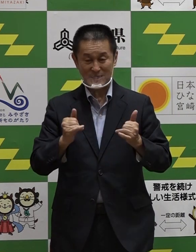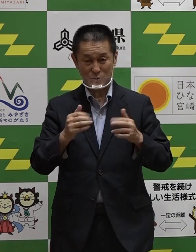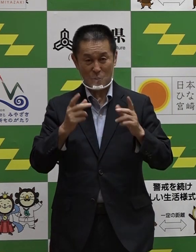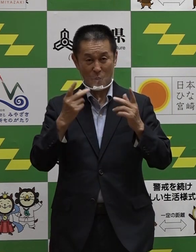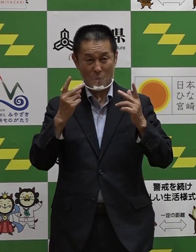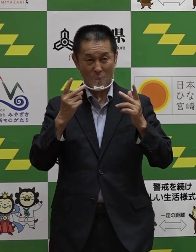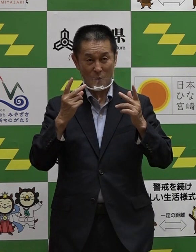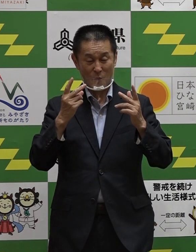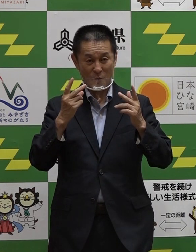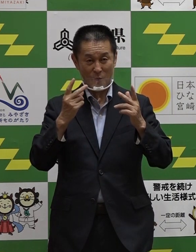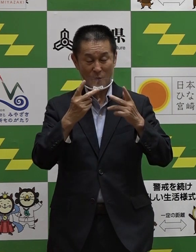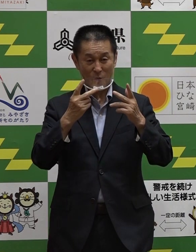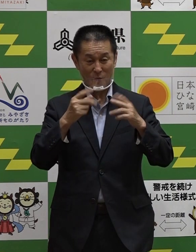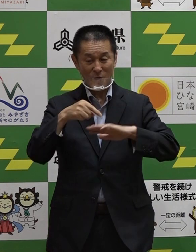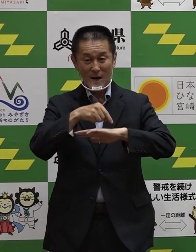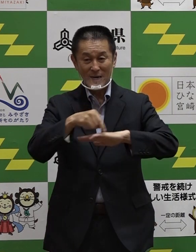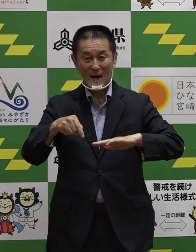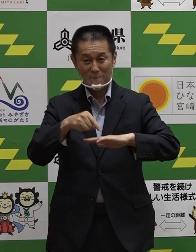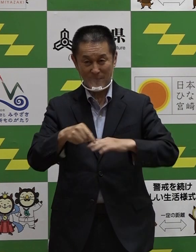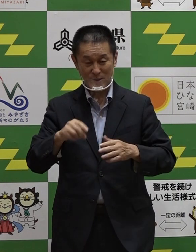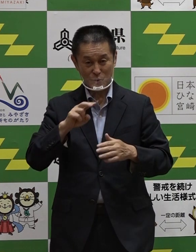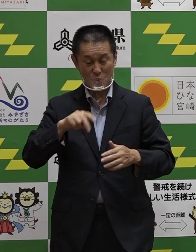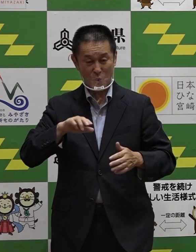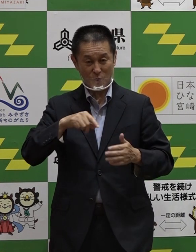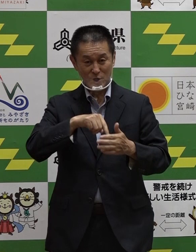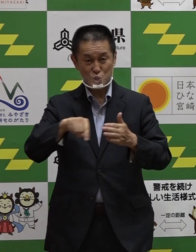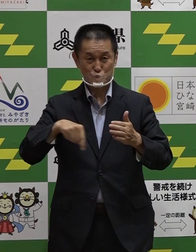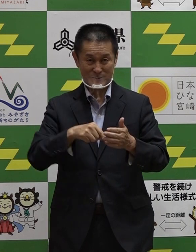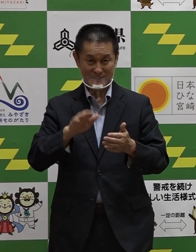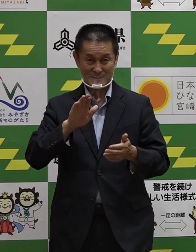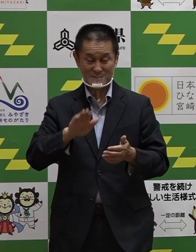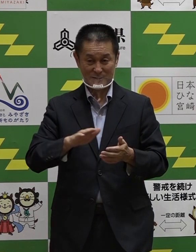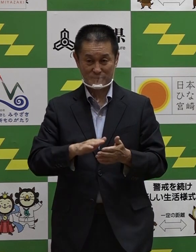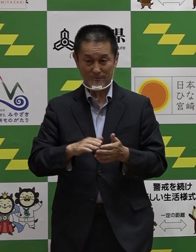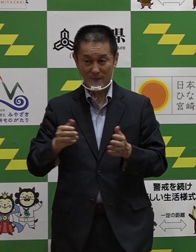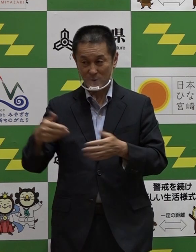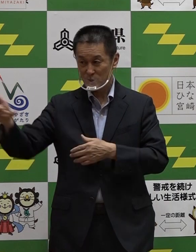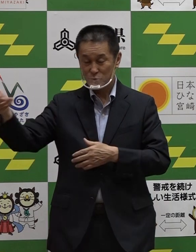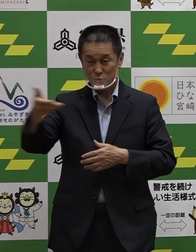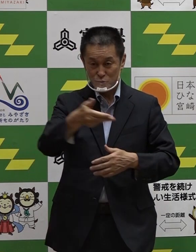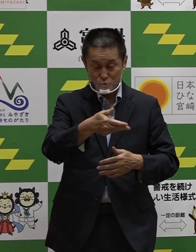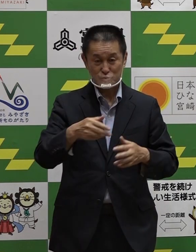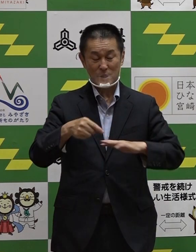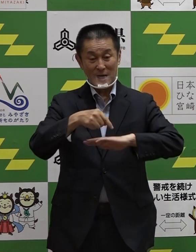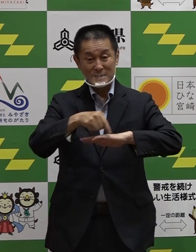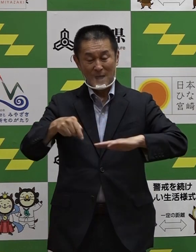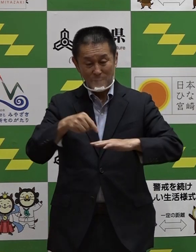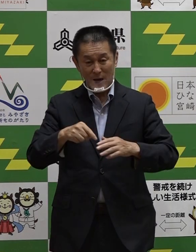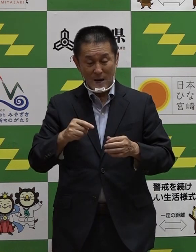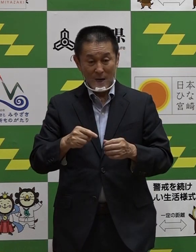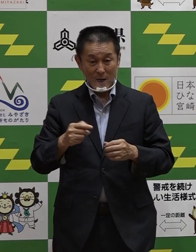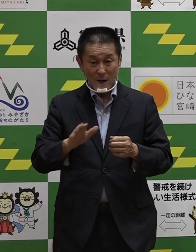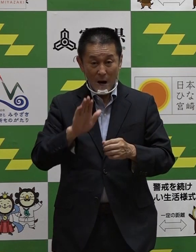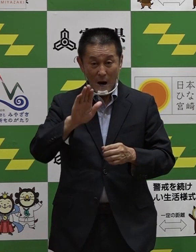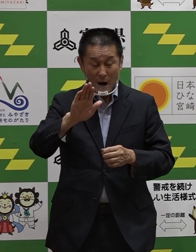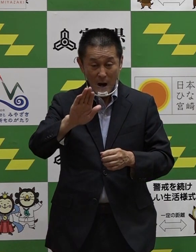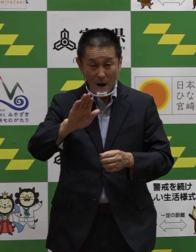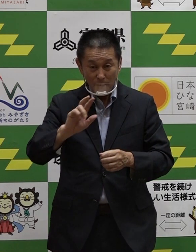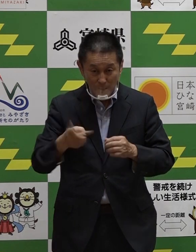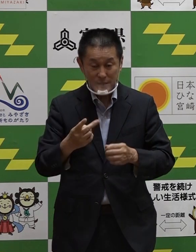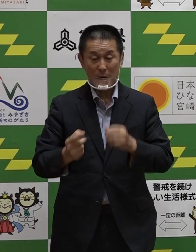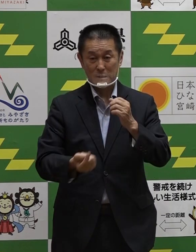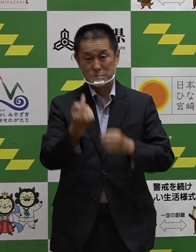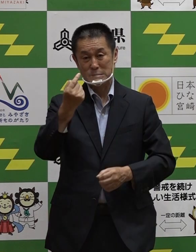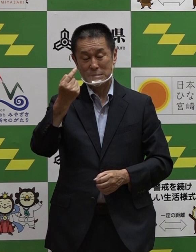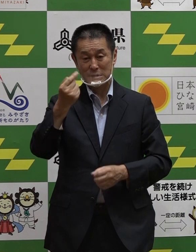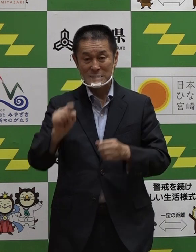趣旨を運営していただいておりますということになっております。 あと今回のキャンペーンの最中に、また再び緊急事態宣言